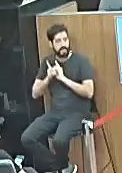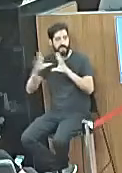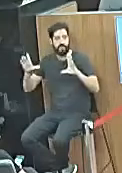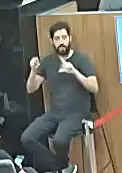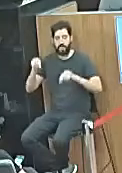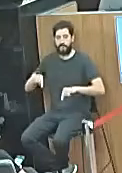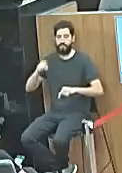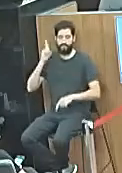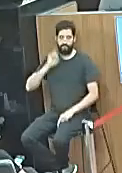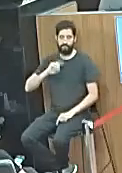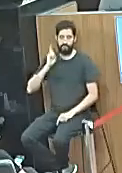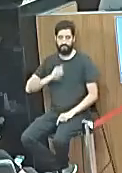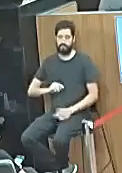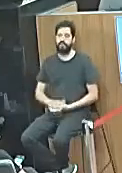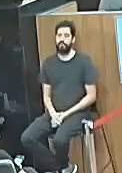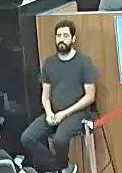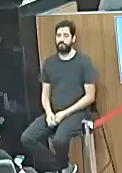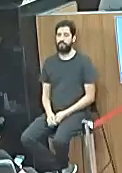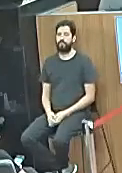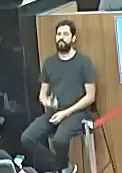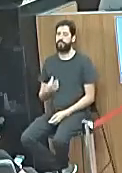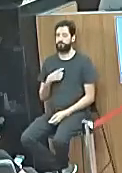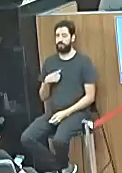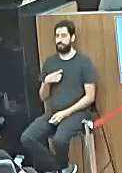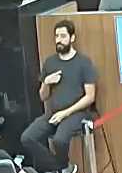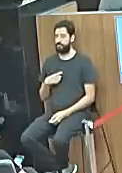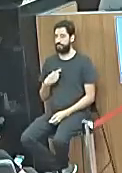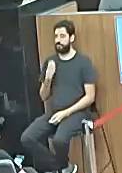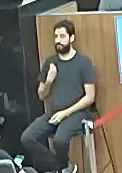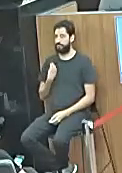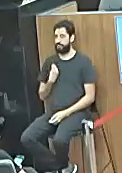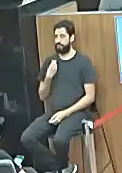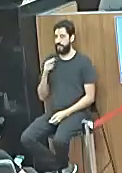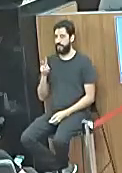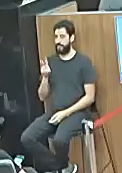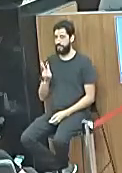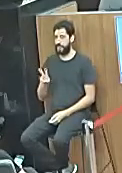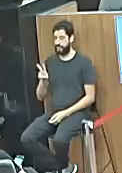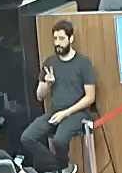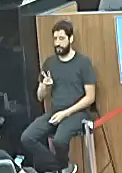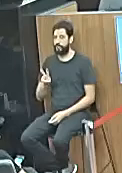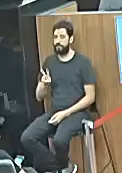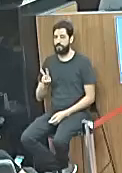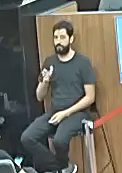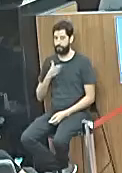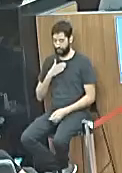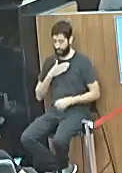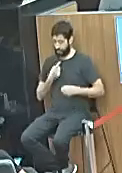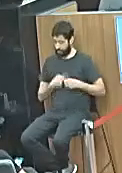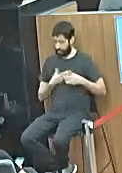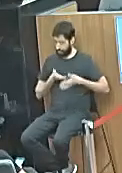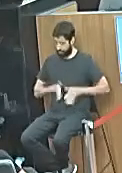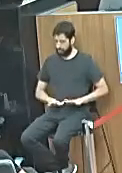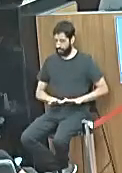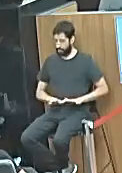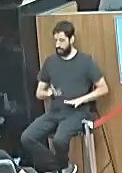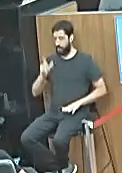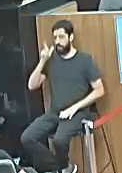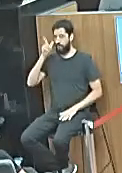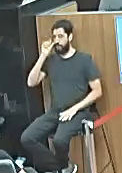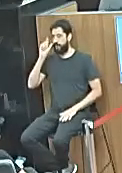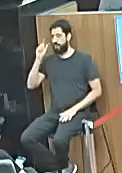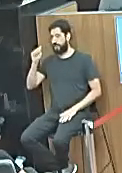minas xiv em varginha que a minha cidade também ontem em